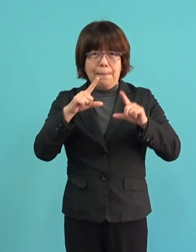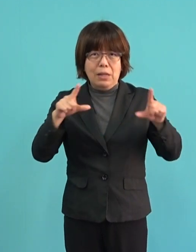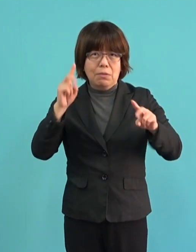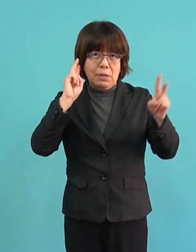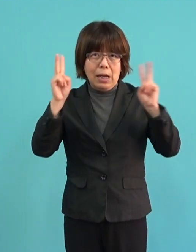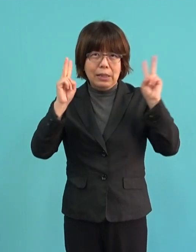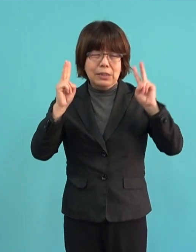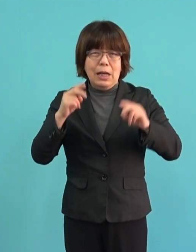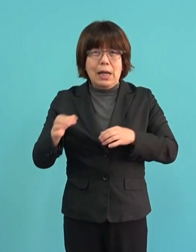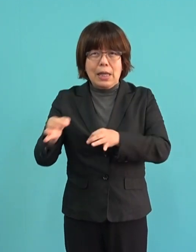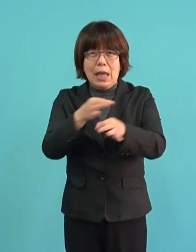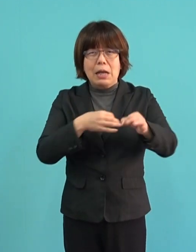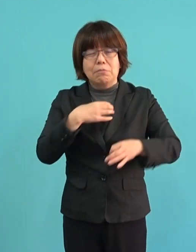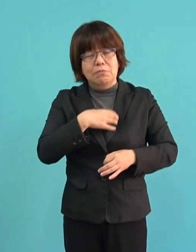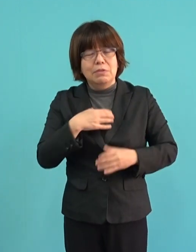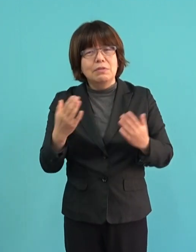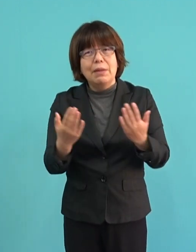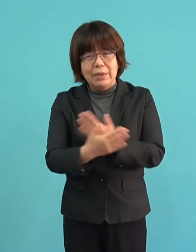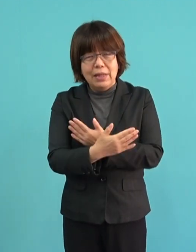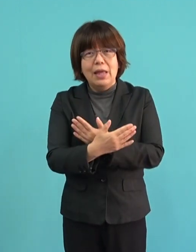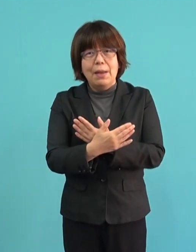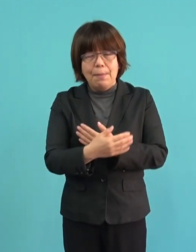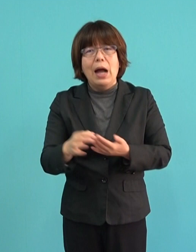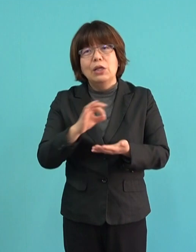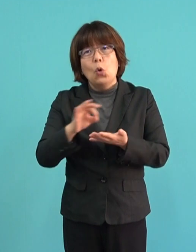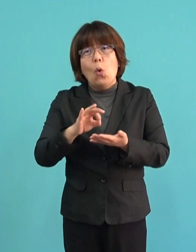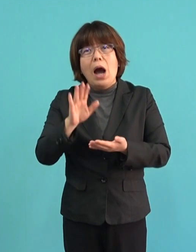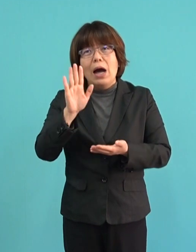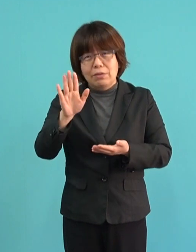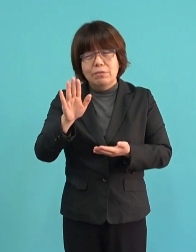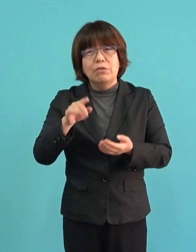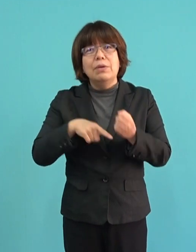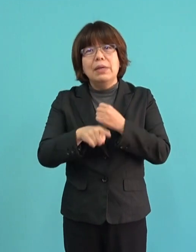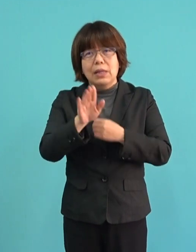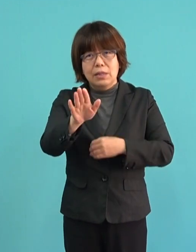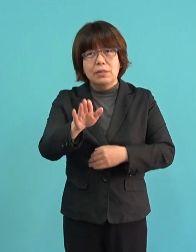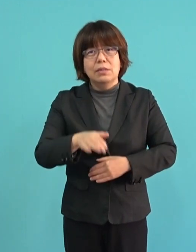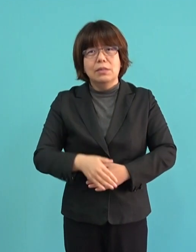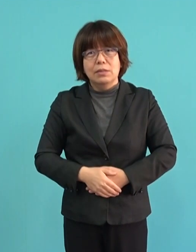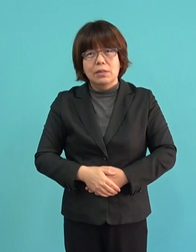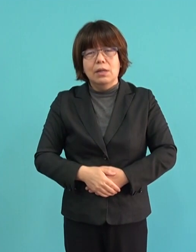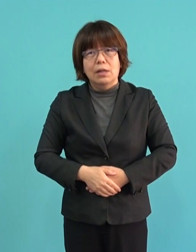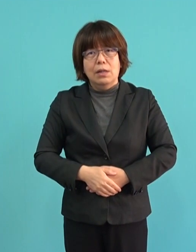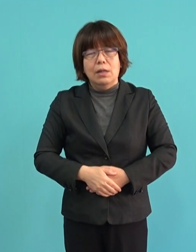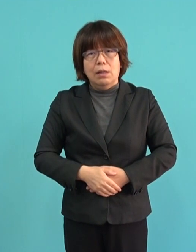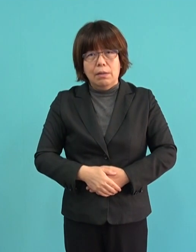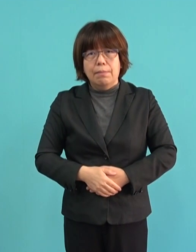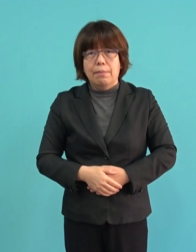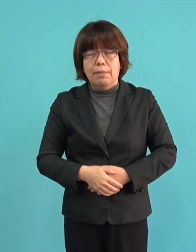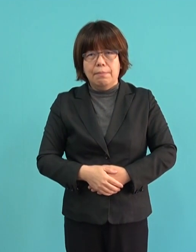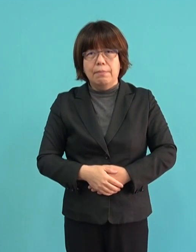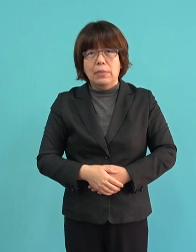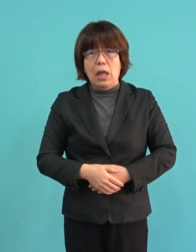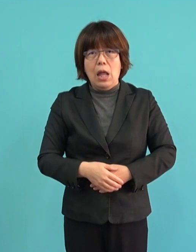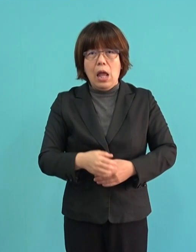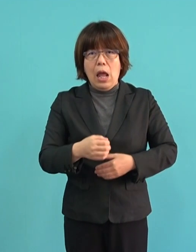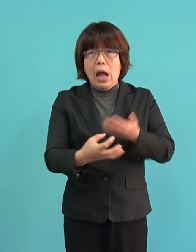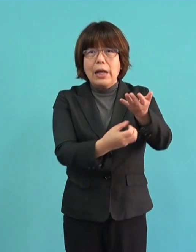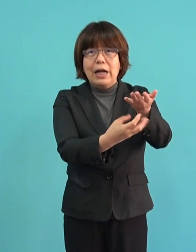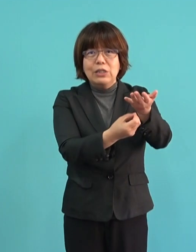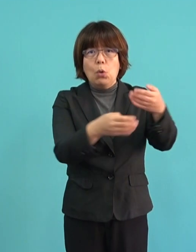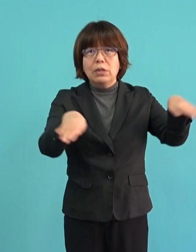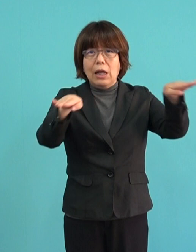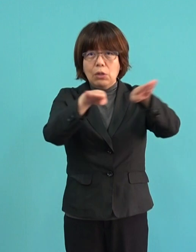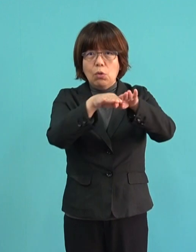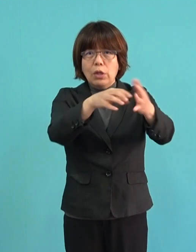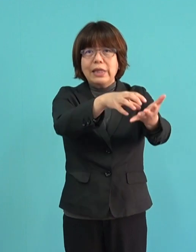で難しい判断かなと思いますがまあ一定のご利用はあるという状況でございますそれからですねあの仮想大賞という